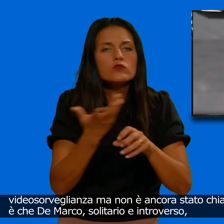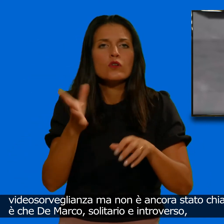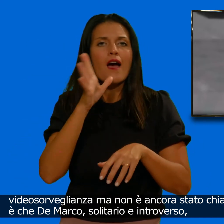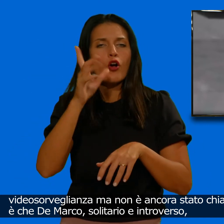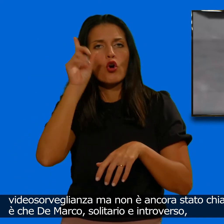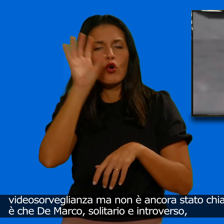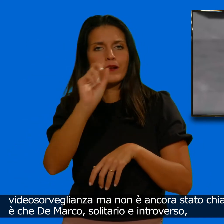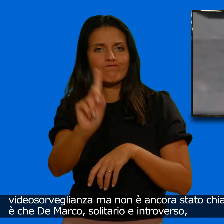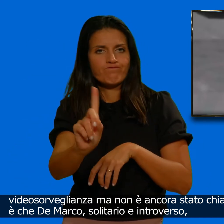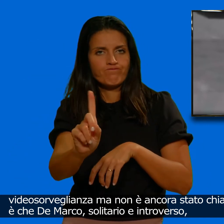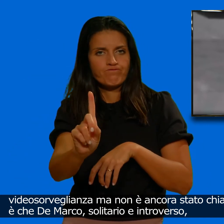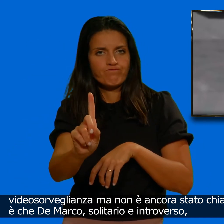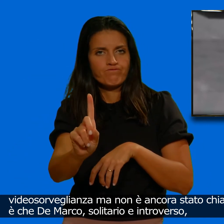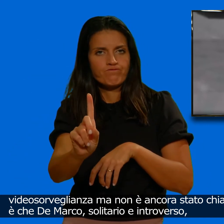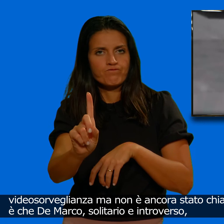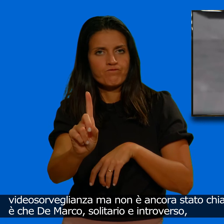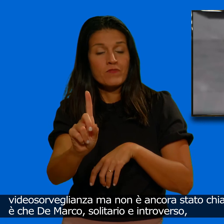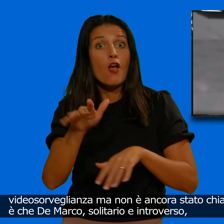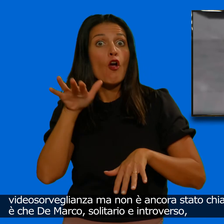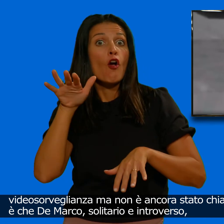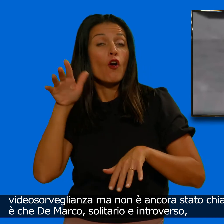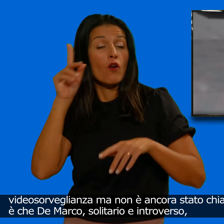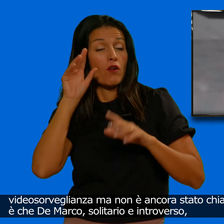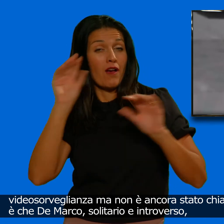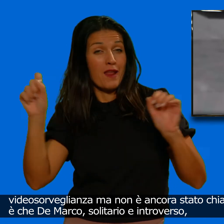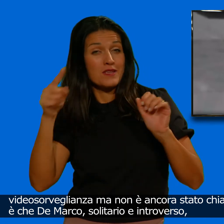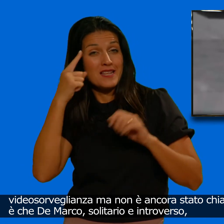l'ipotesi e chiede marco solitario e introverso